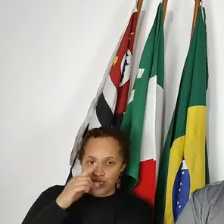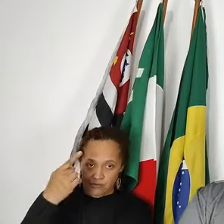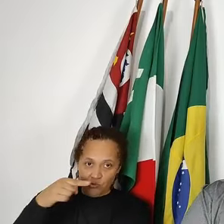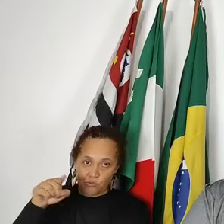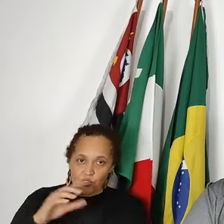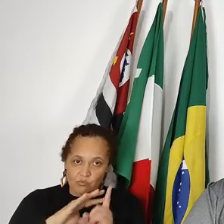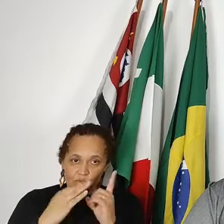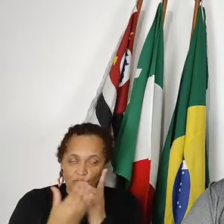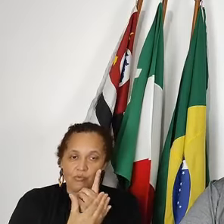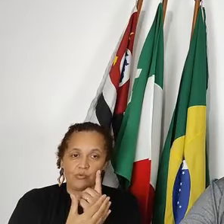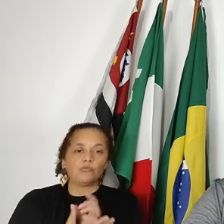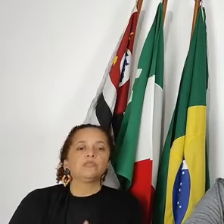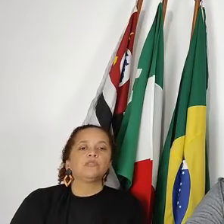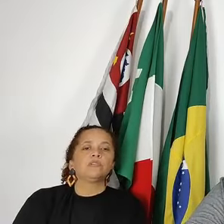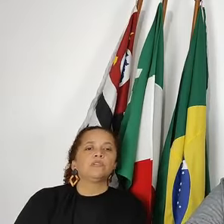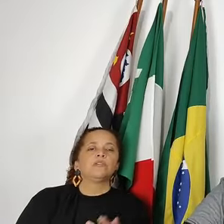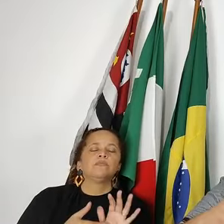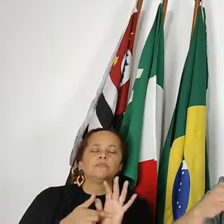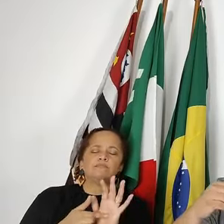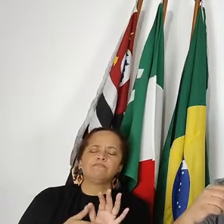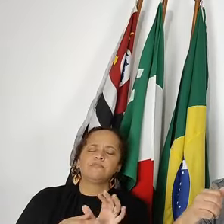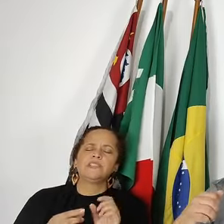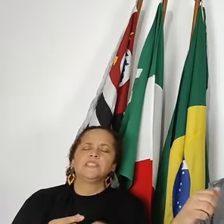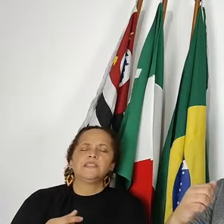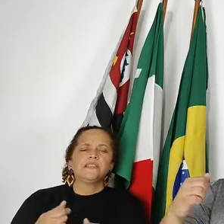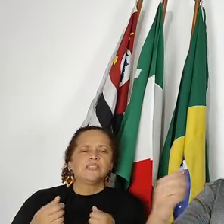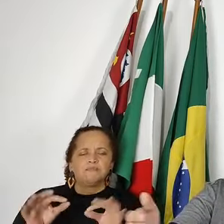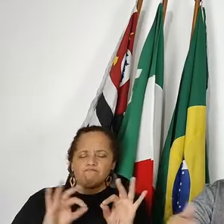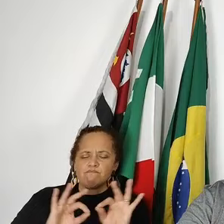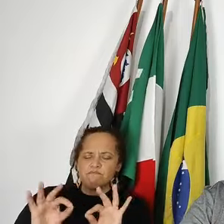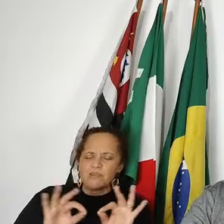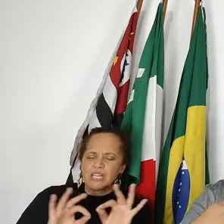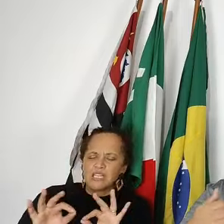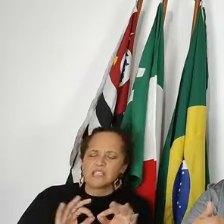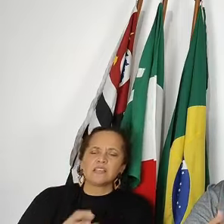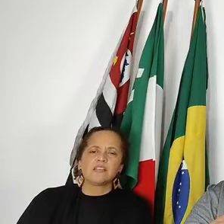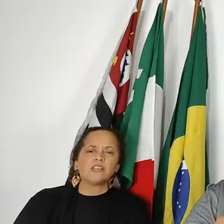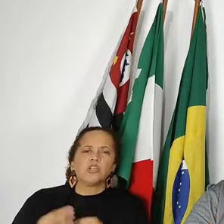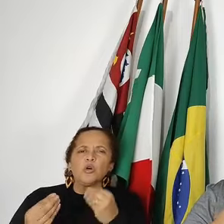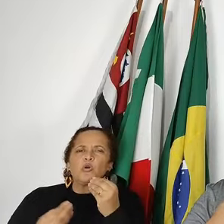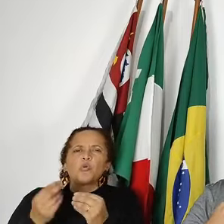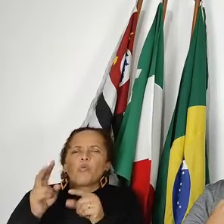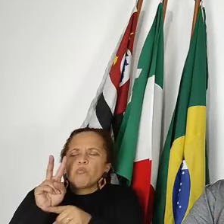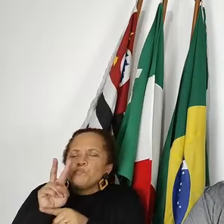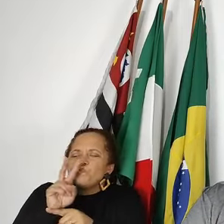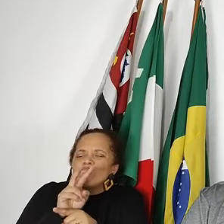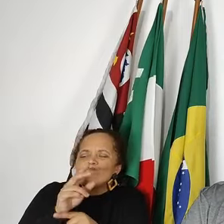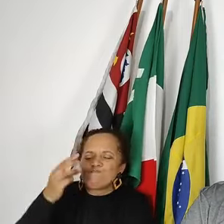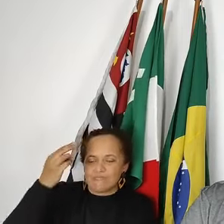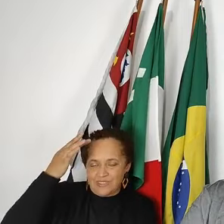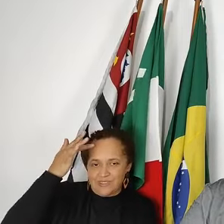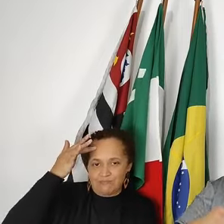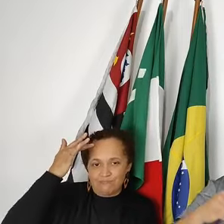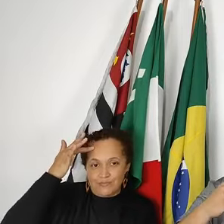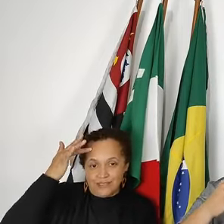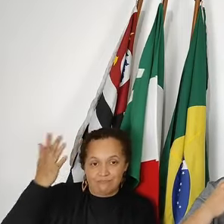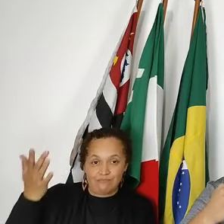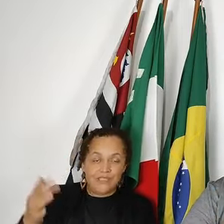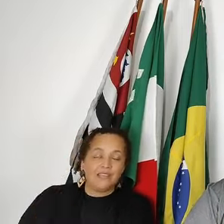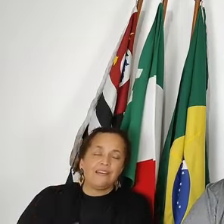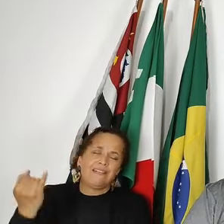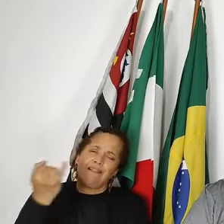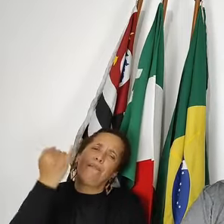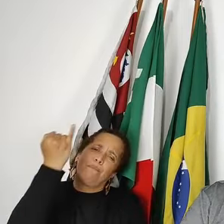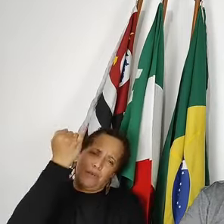culto, que está preparando um seminário da mente, né? Gente, isso é importante demais. Isso,